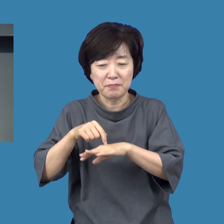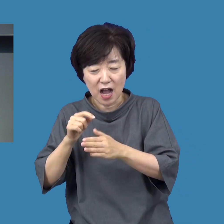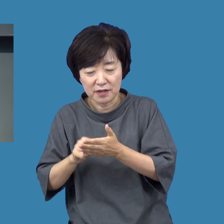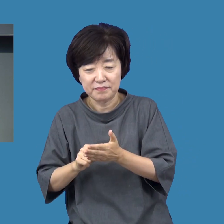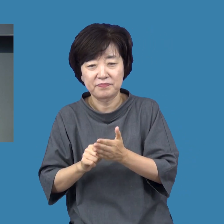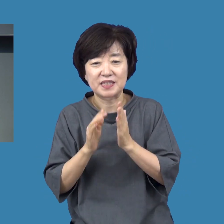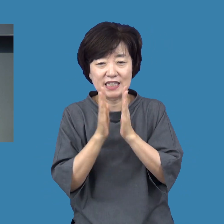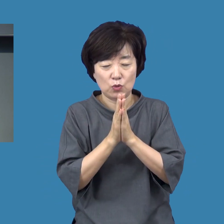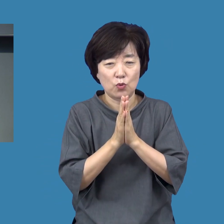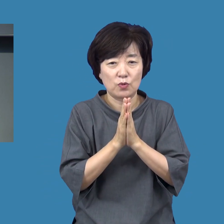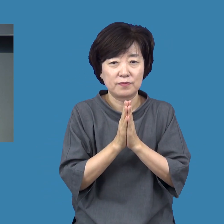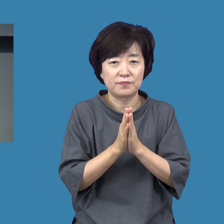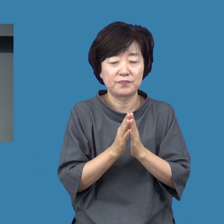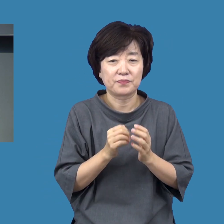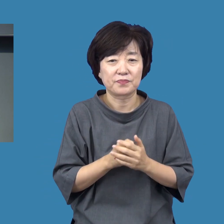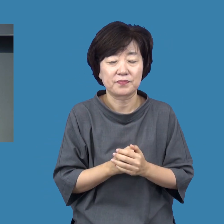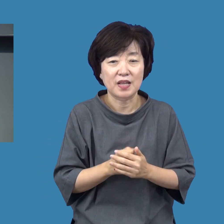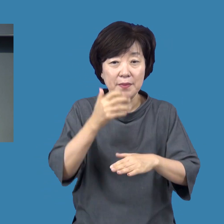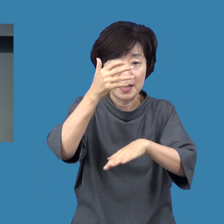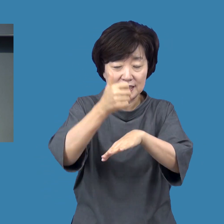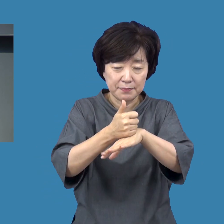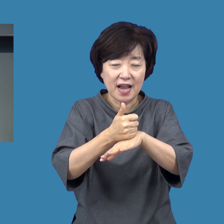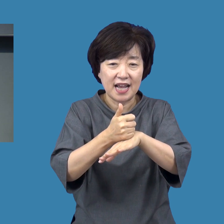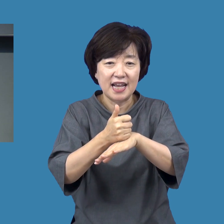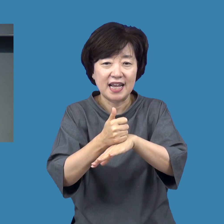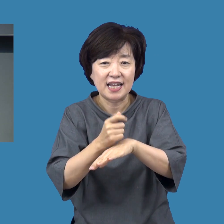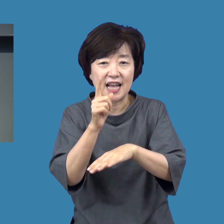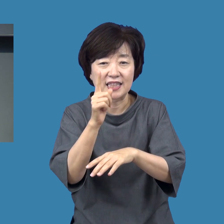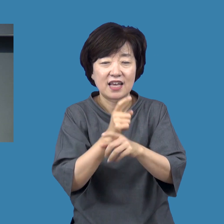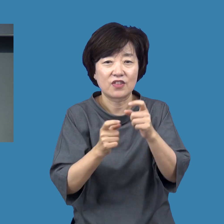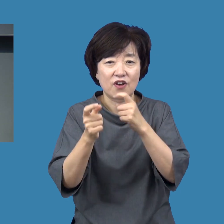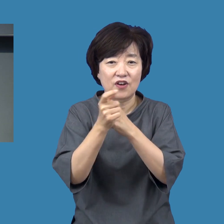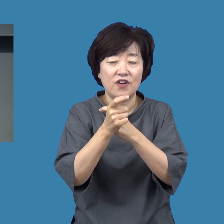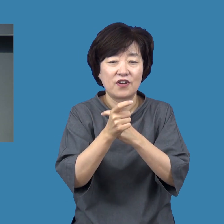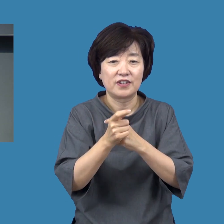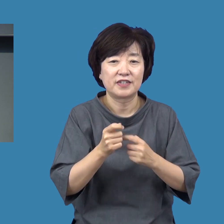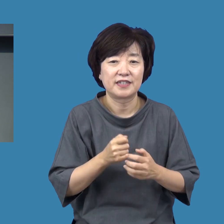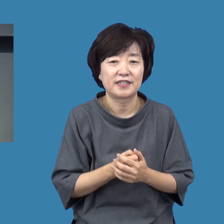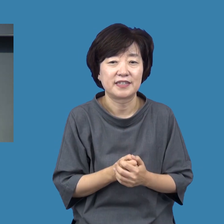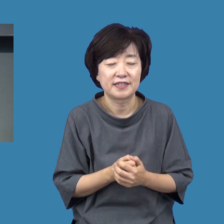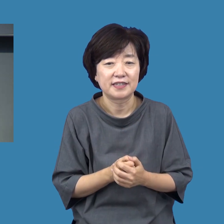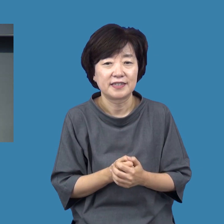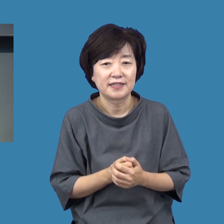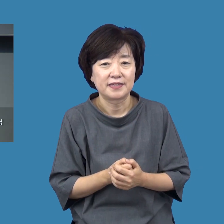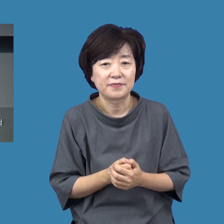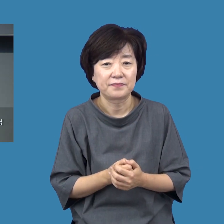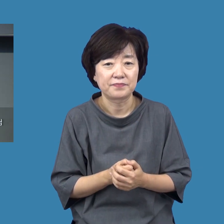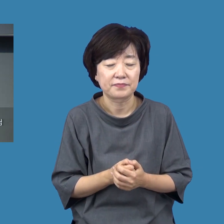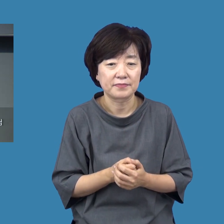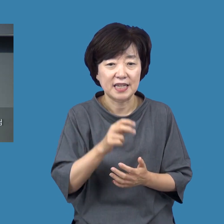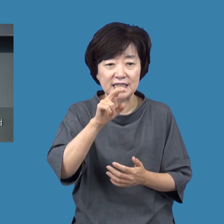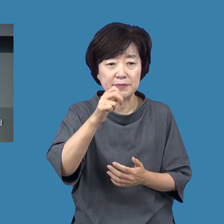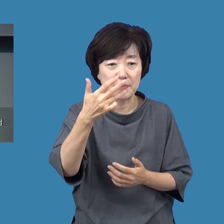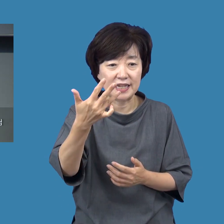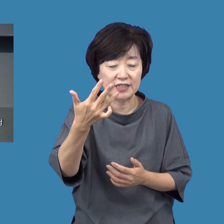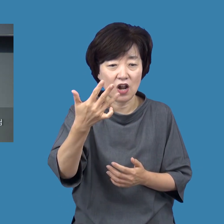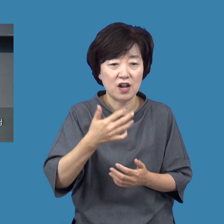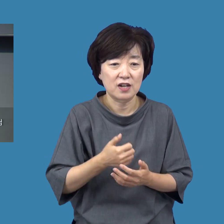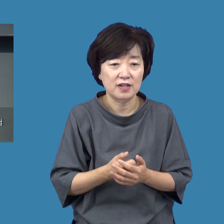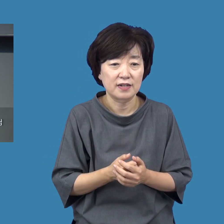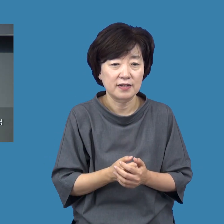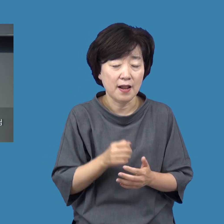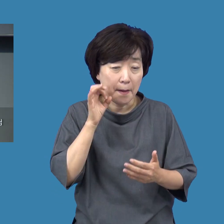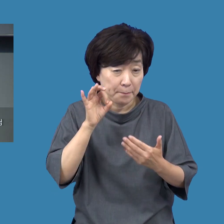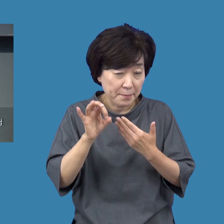자, 마지막 하나만 더 살펴보고 우리 같이 기도합시다. 오늘은 방언으로 좀 많이 기도하려고 하는데 28절에 보면 이렇게 얘기합니다.